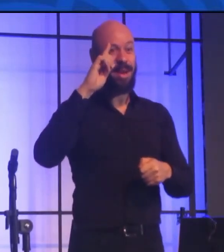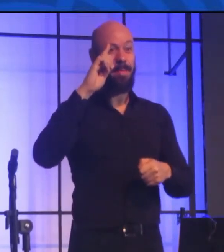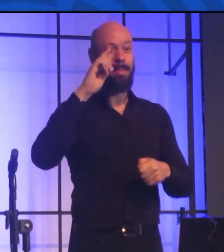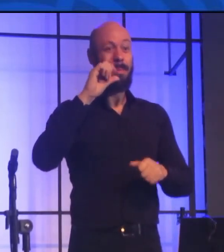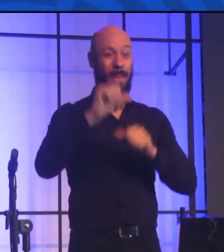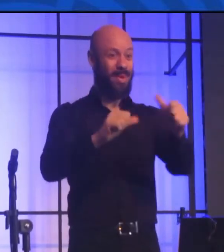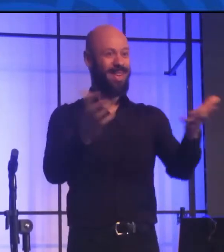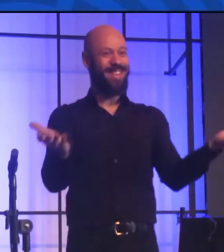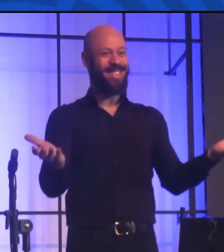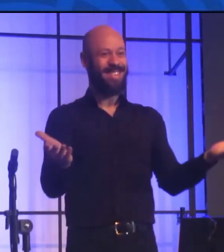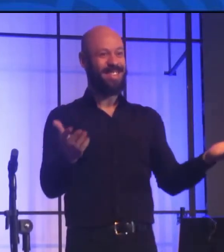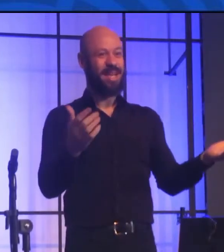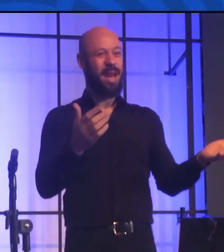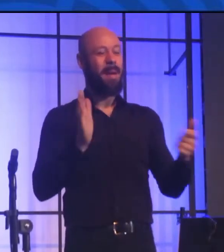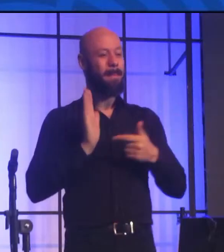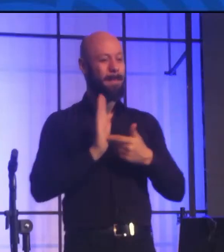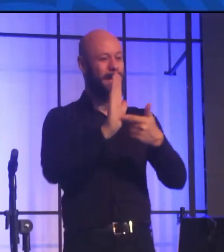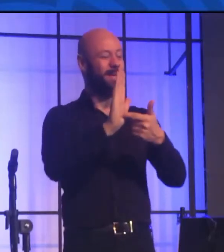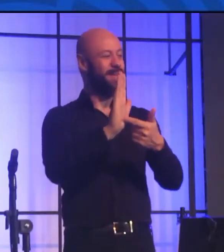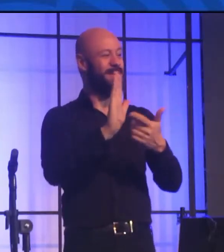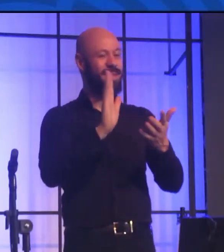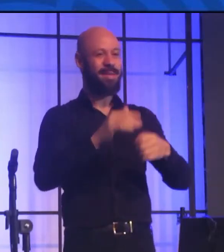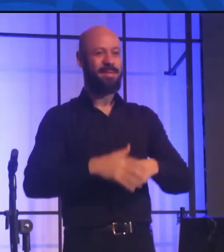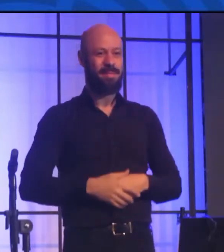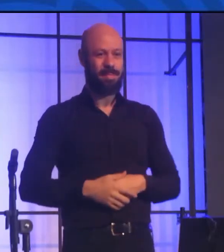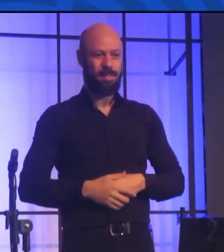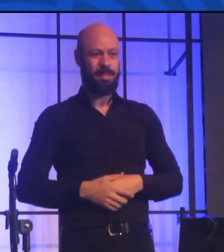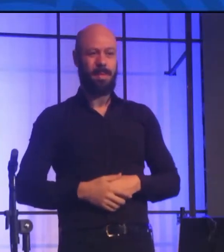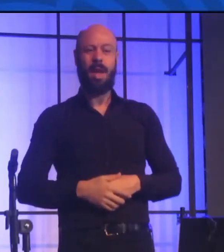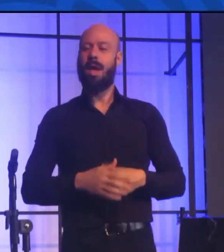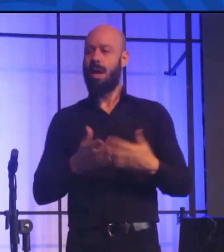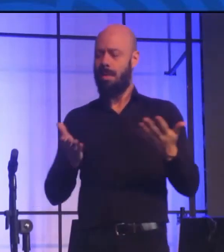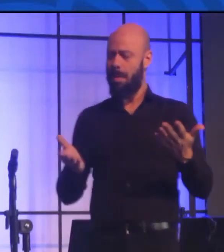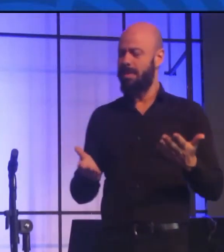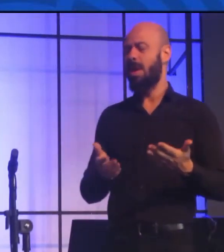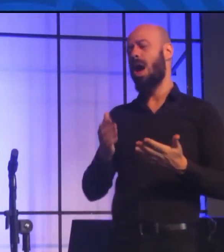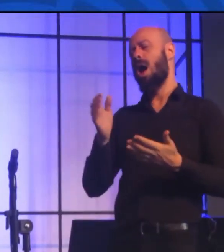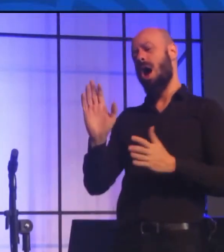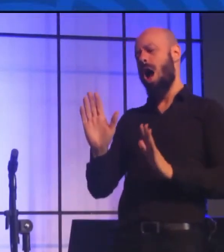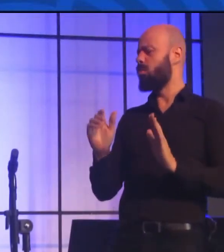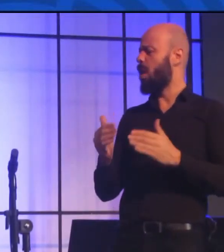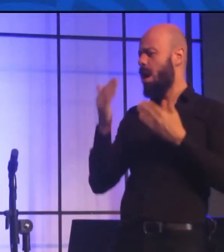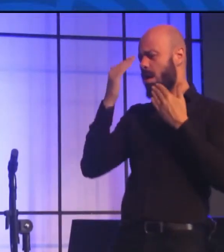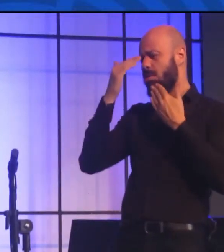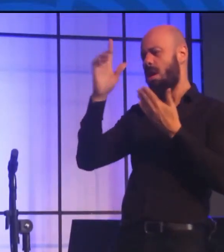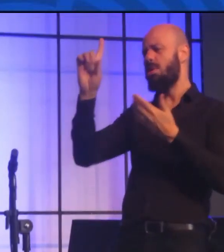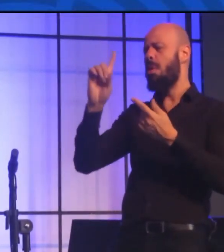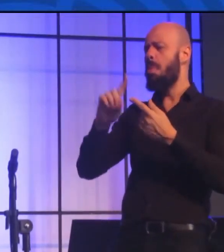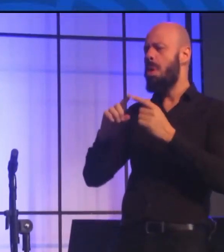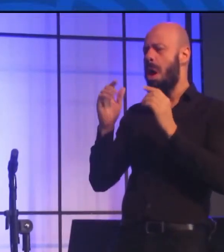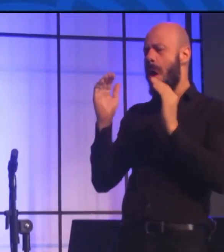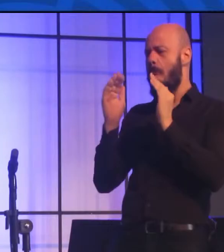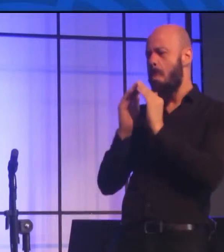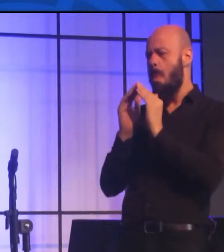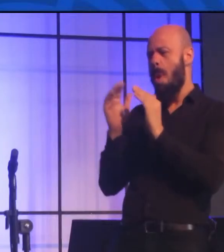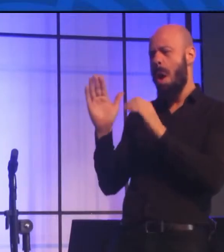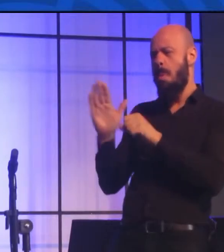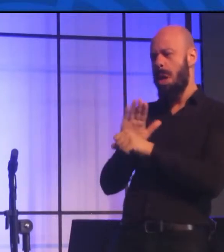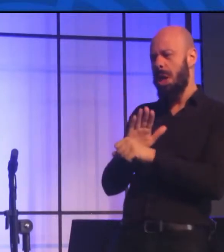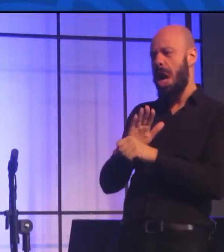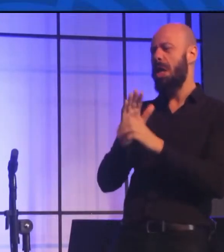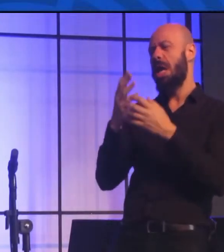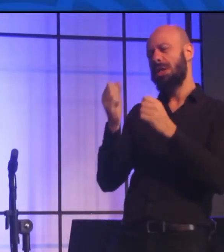ser agradecido a Deus por tudo que você tem. Se está vivendo assim, agradeça a Deus, aceite. Não,